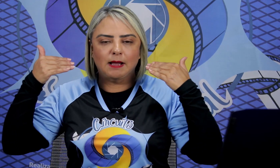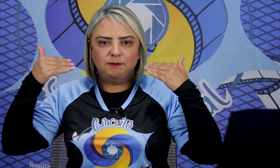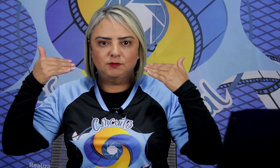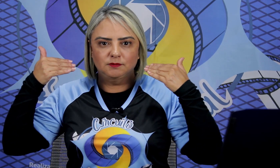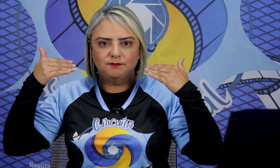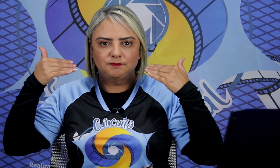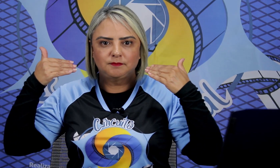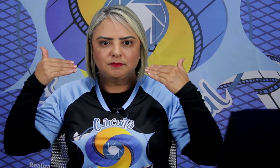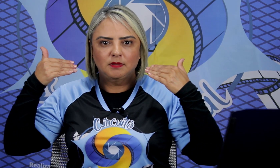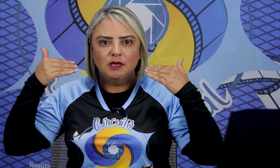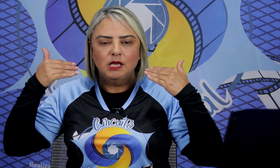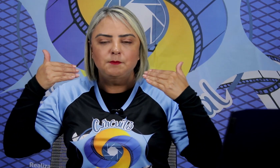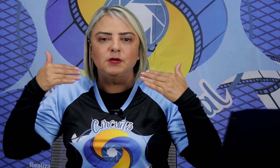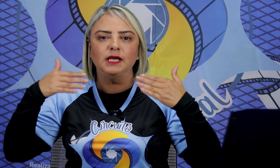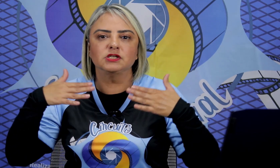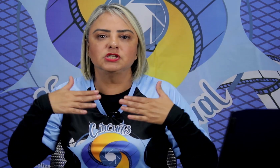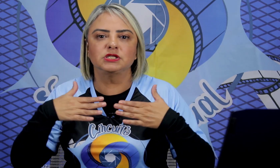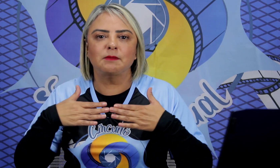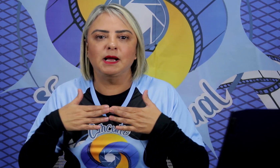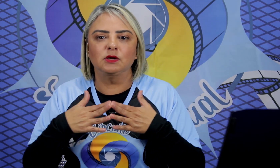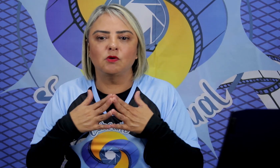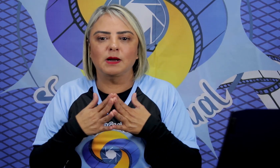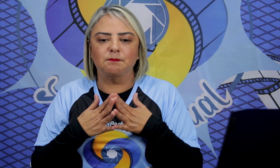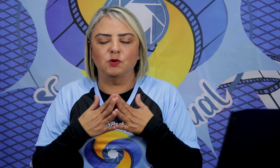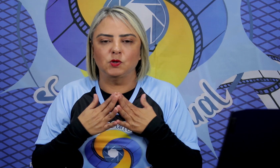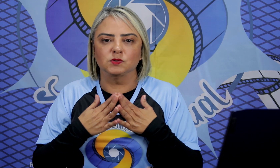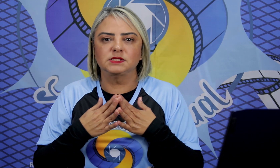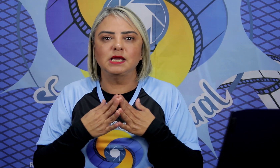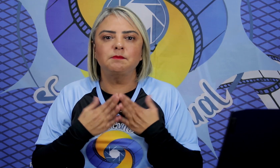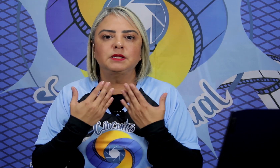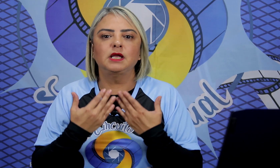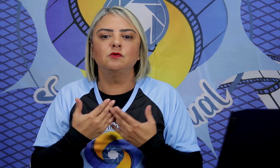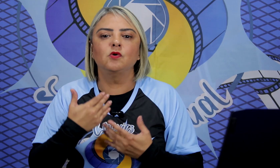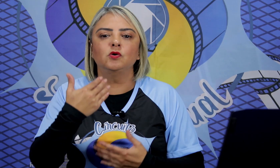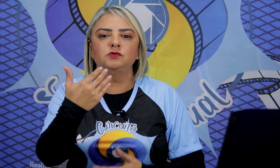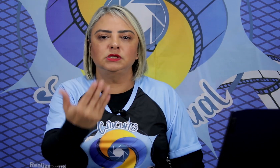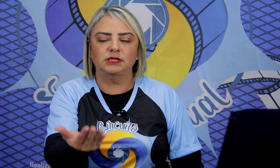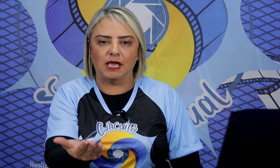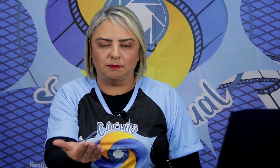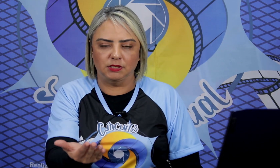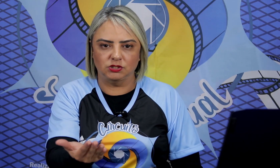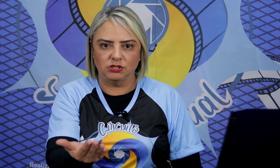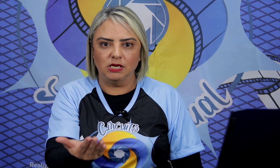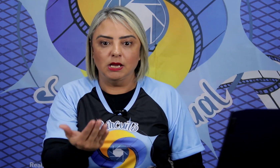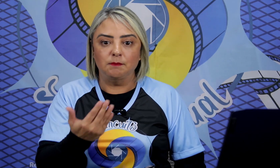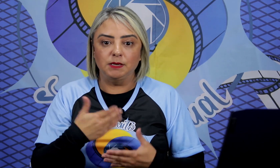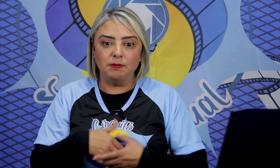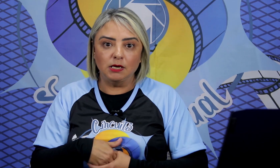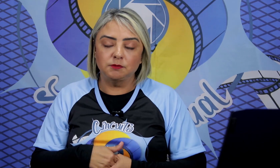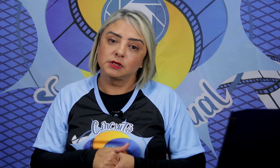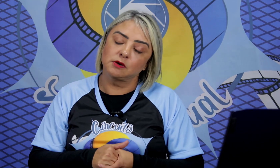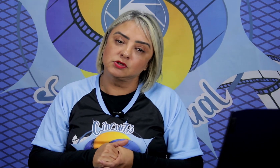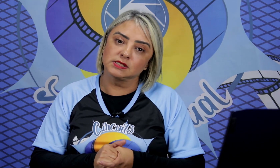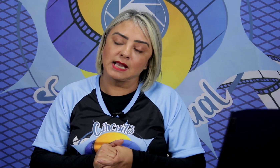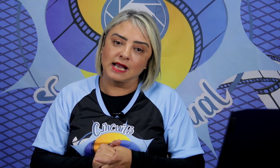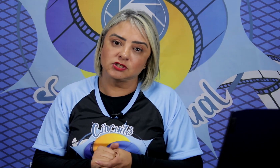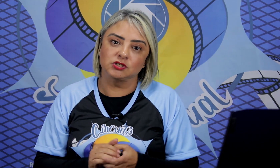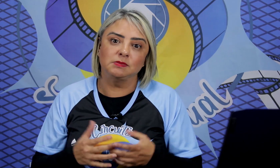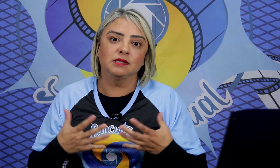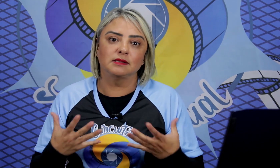rápido. E por que a gente trabalha com o apoio? Sempre tem um outro intérprete. Primeiro, porque é um desgaste